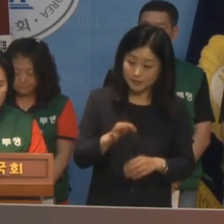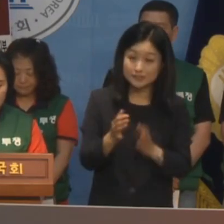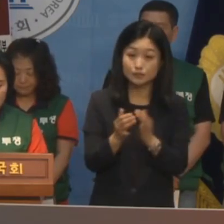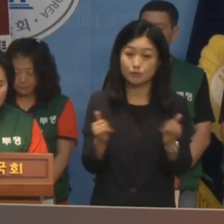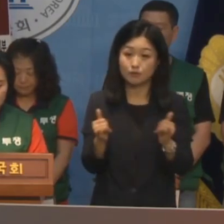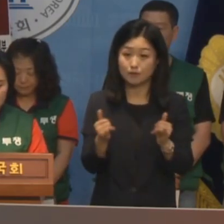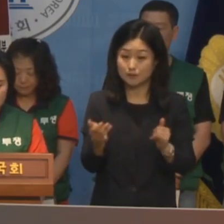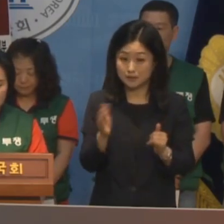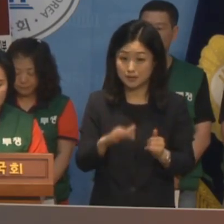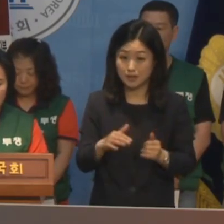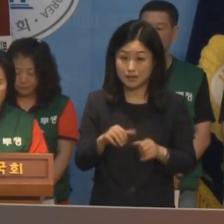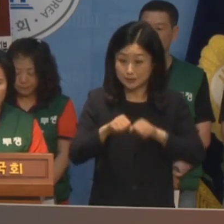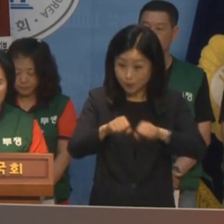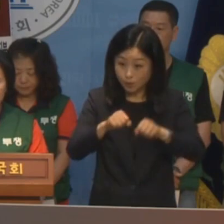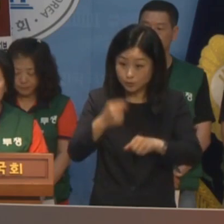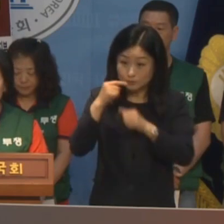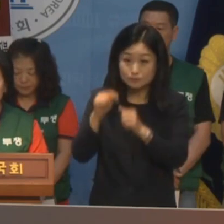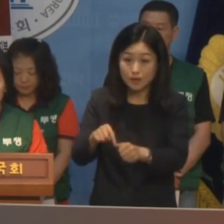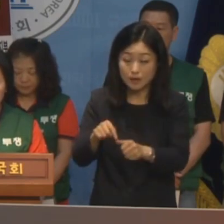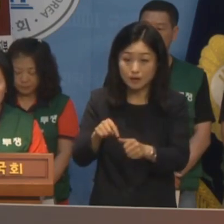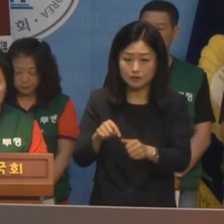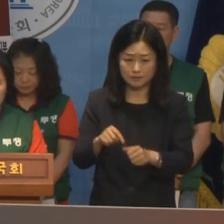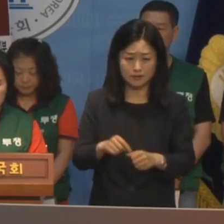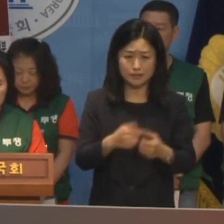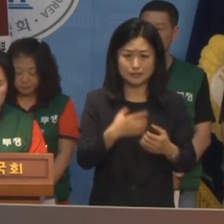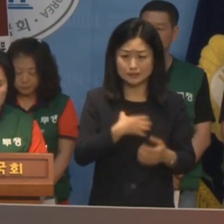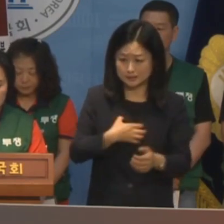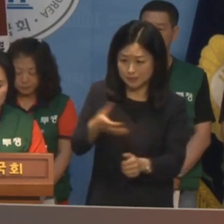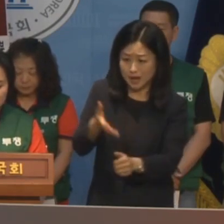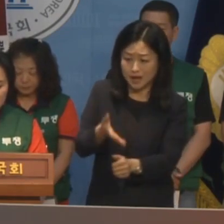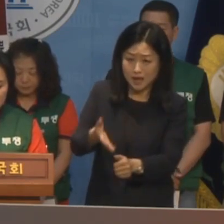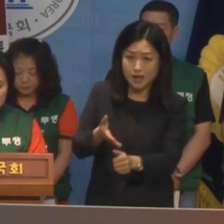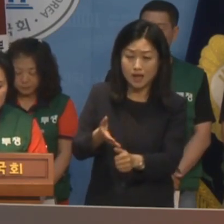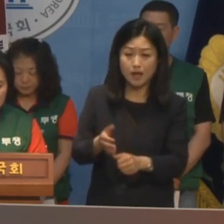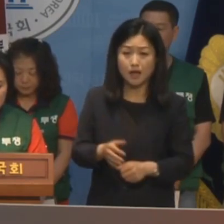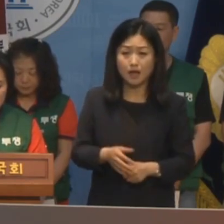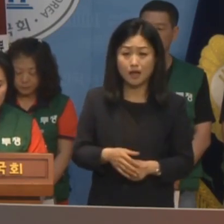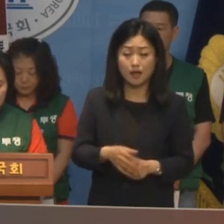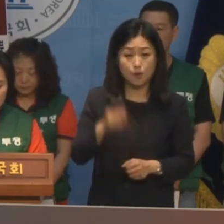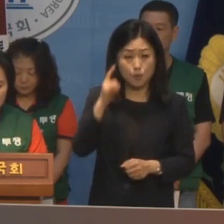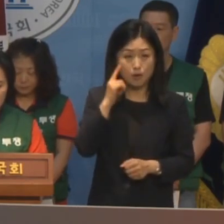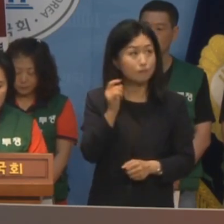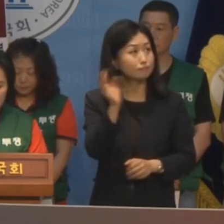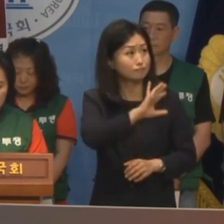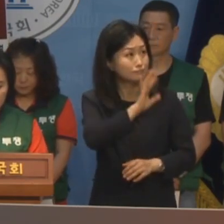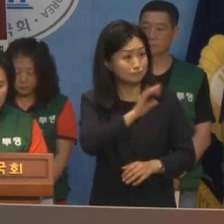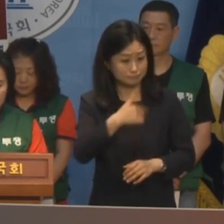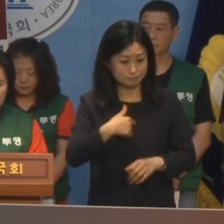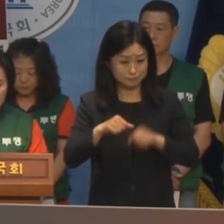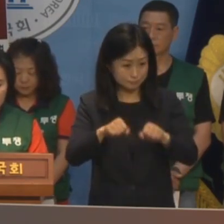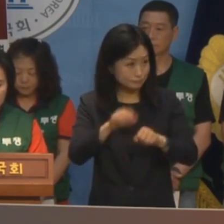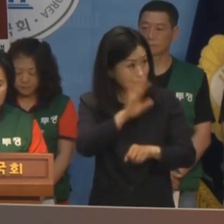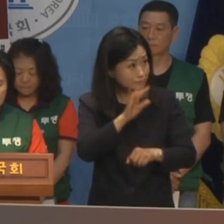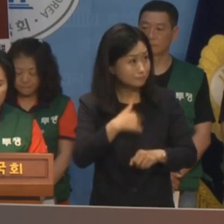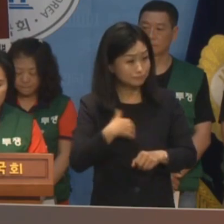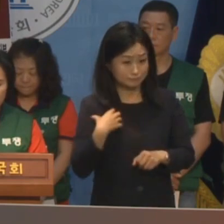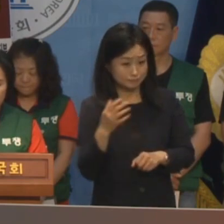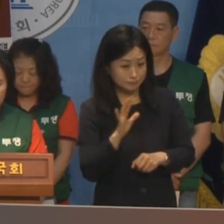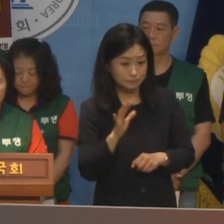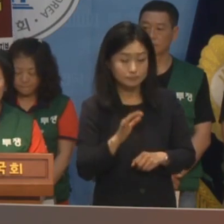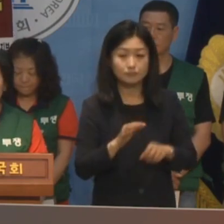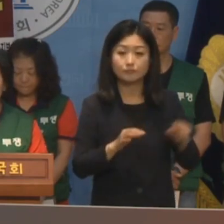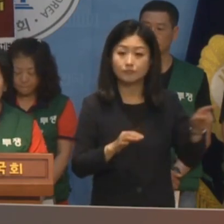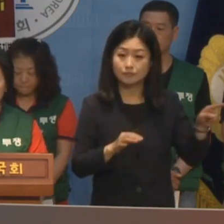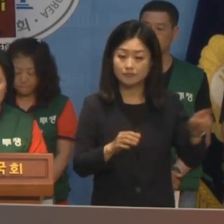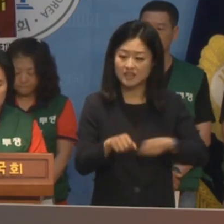내밀고 불응하니 업무적 집단 괴롭힘을 가했다. 일반 차로도 위험한데 회사는 하이패스